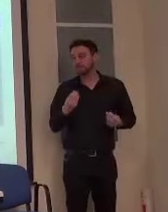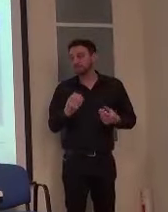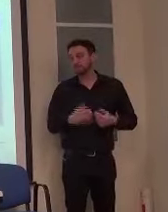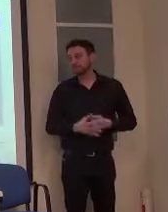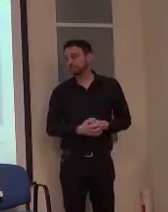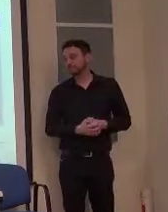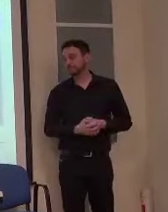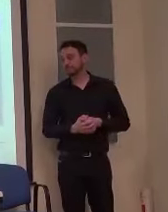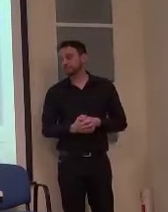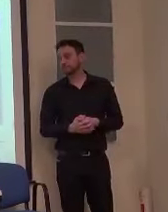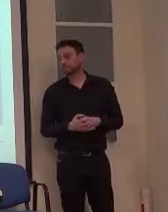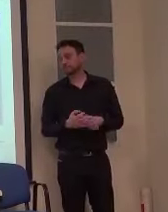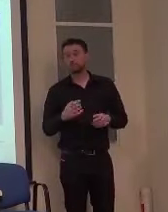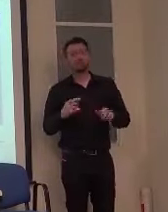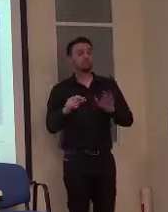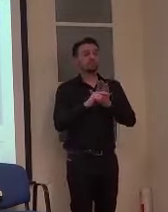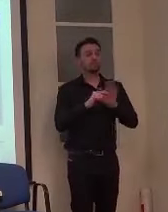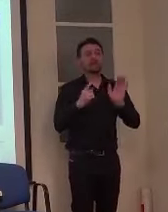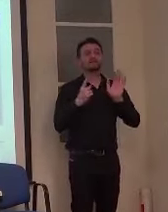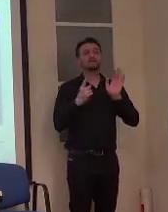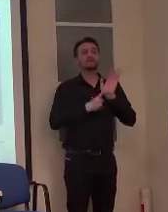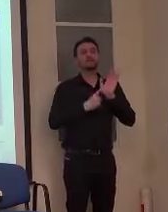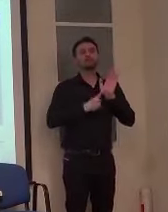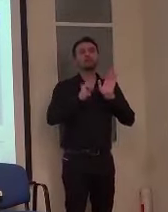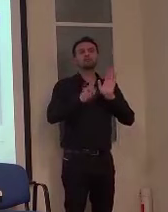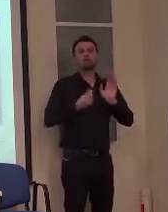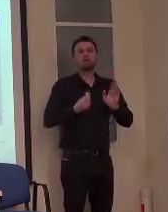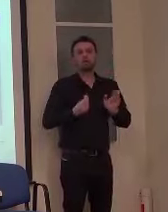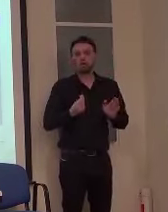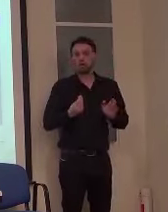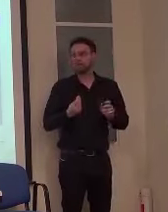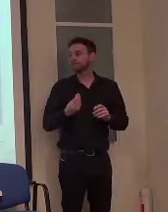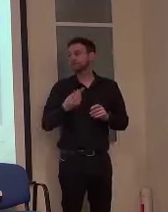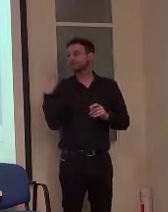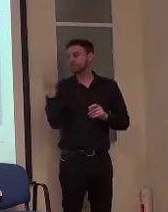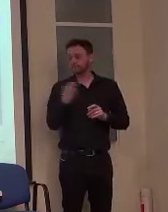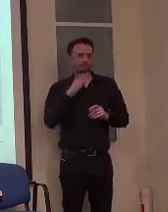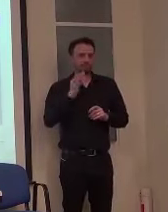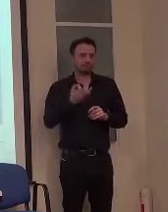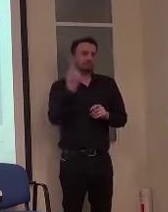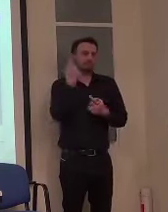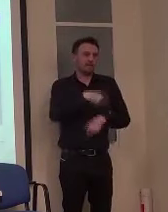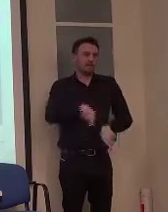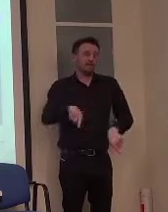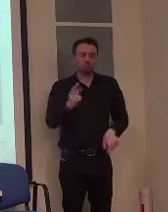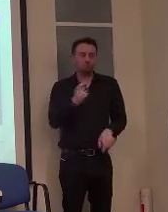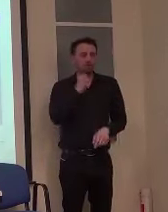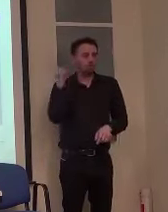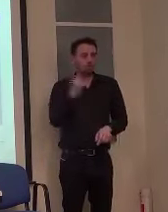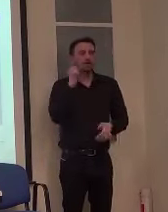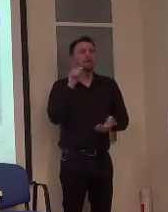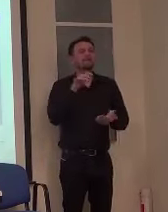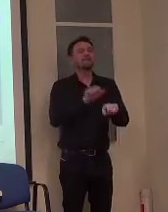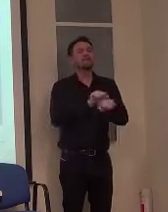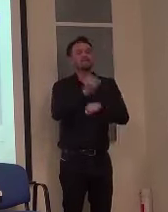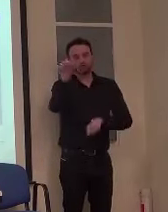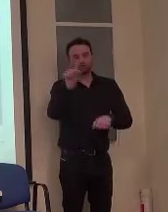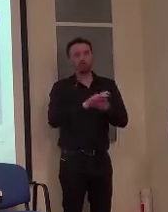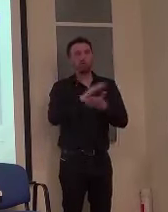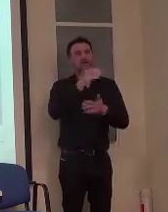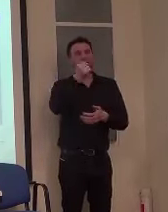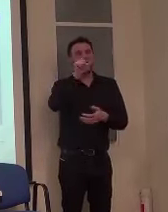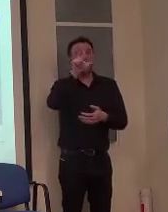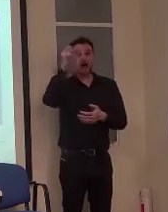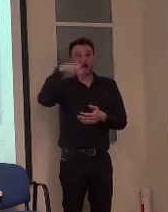como sea no matiza el tema de la titulación de saber uno de los casos razonables en los últimos años por caso de algas